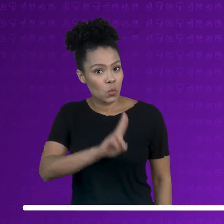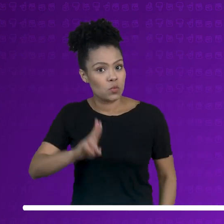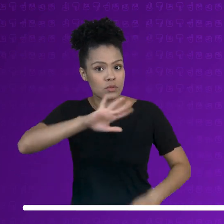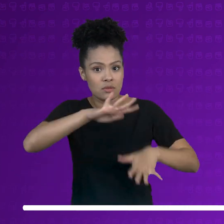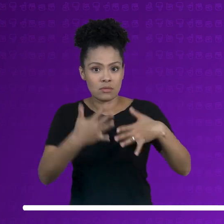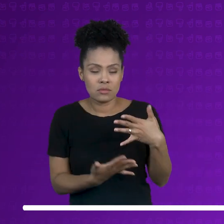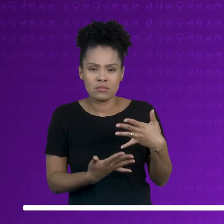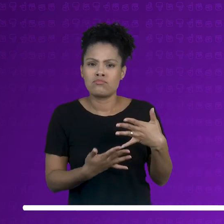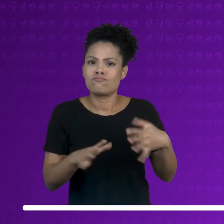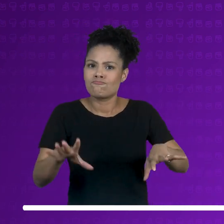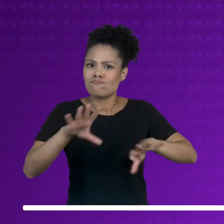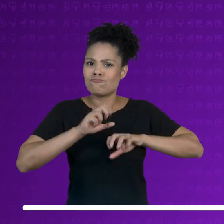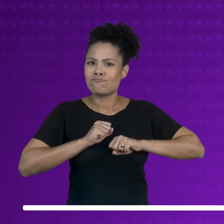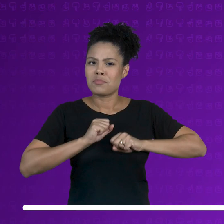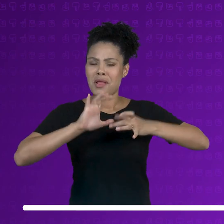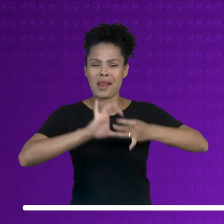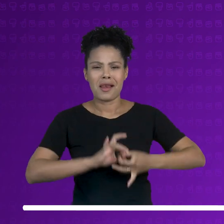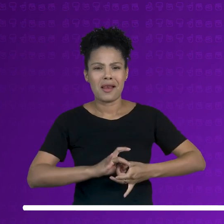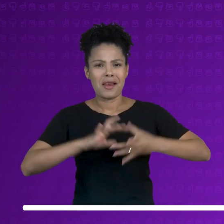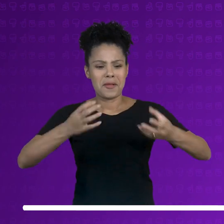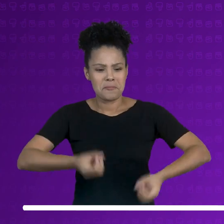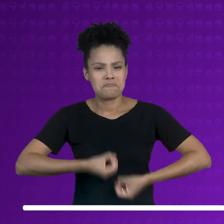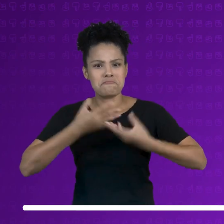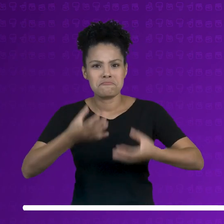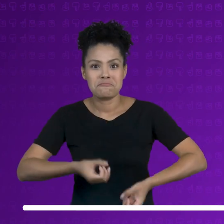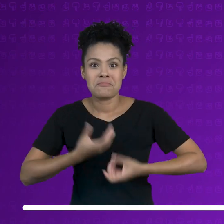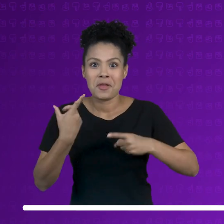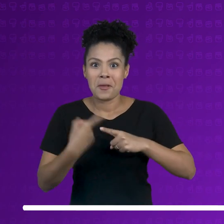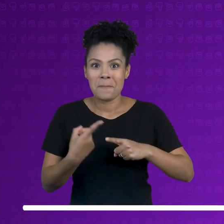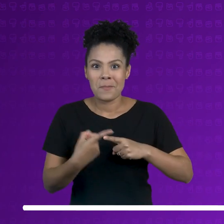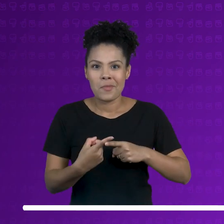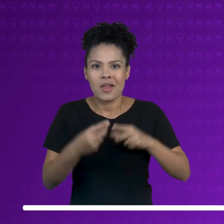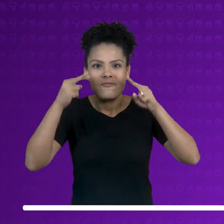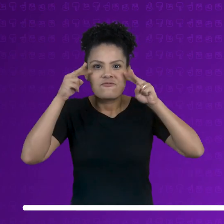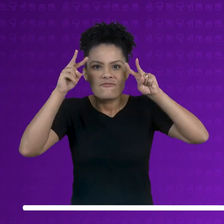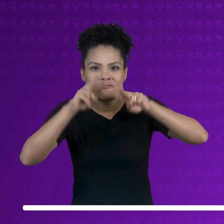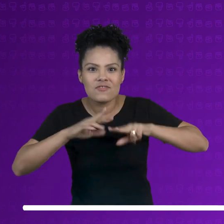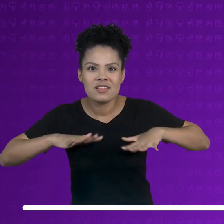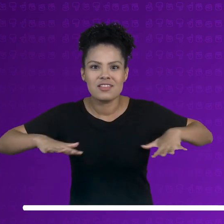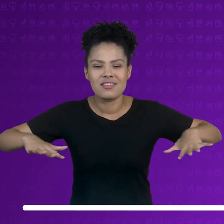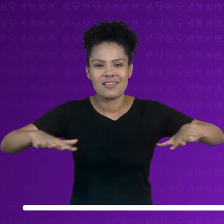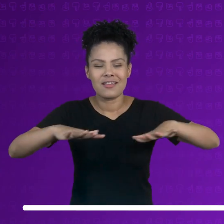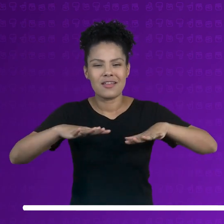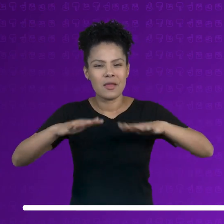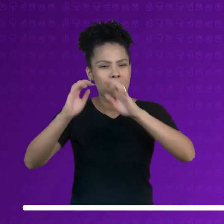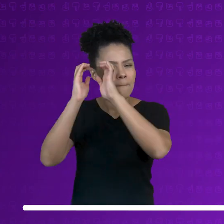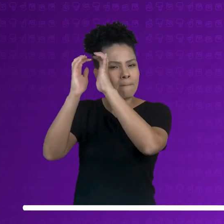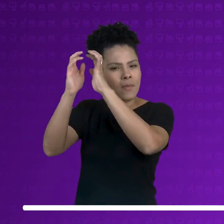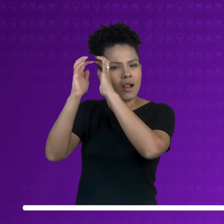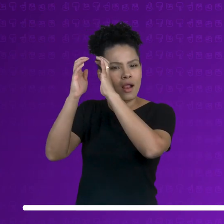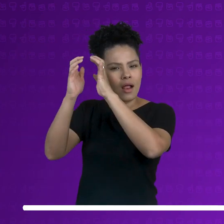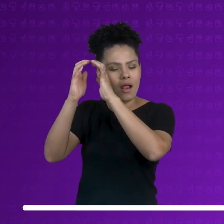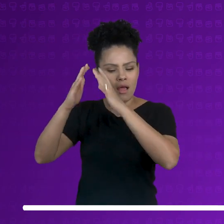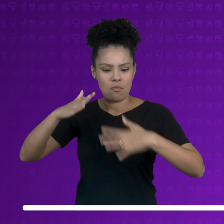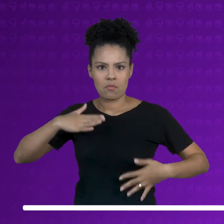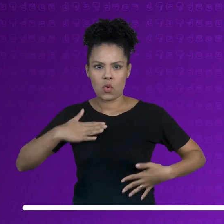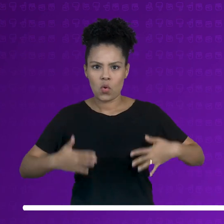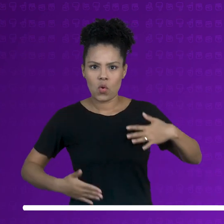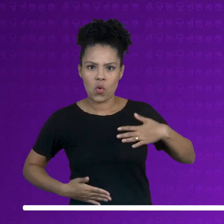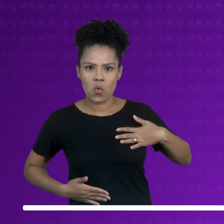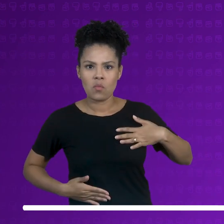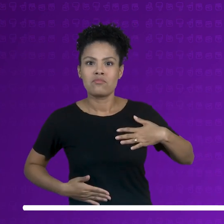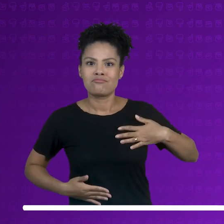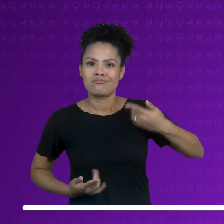Na Libras é possível ter uma grande liberdade de expressão, por ser uma língua gestual que envolve a mente, a